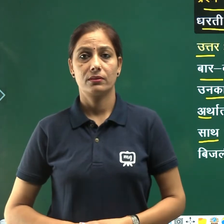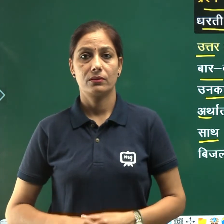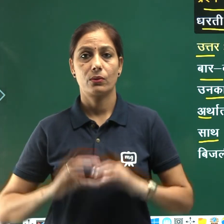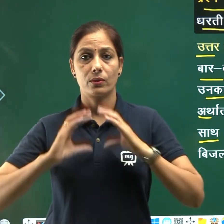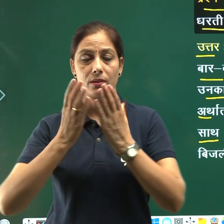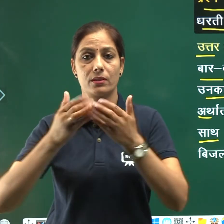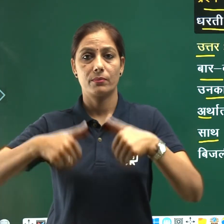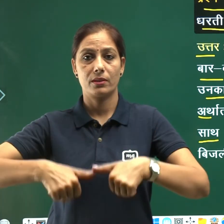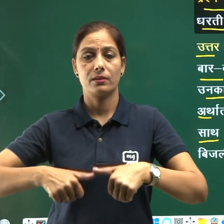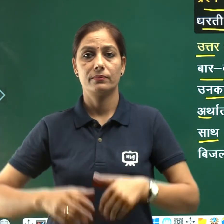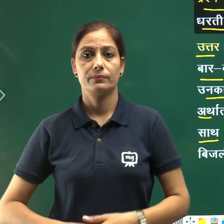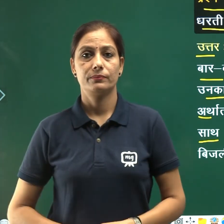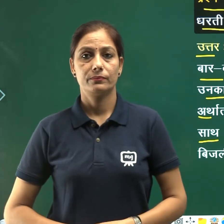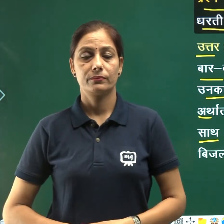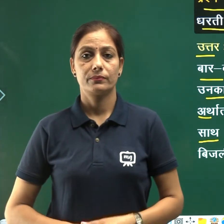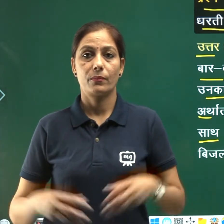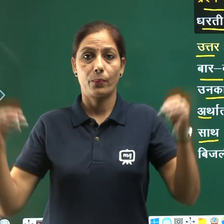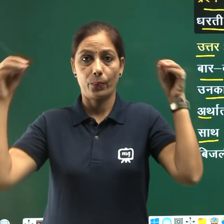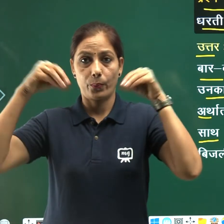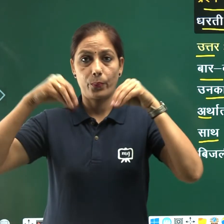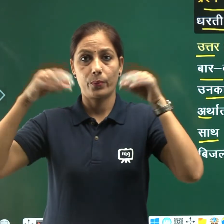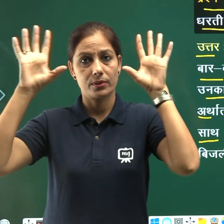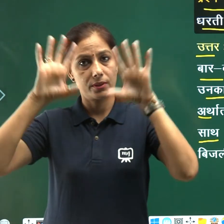धरती पर बरस रहे हैं।